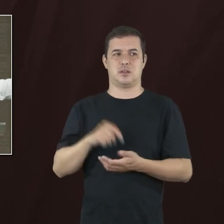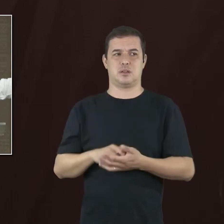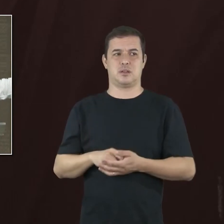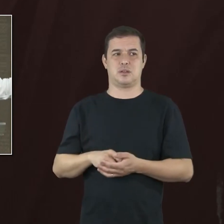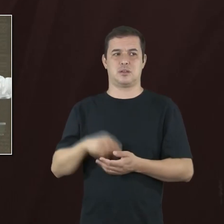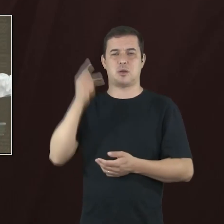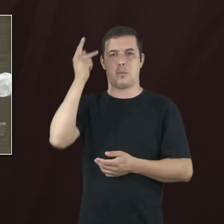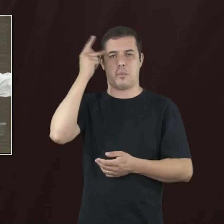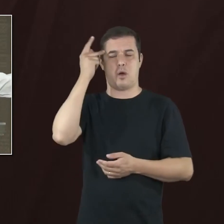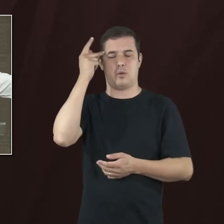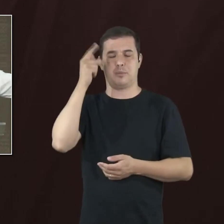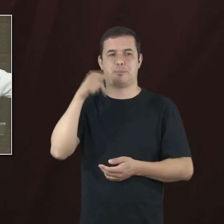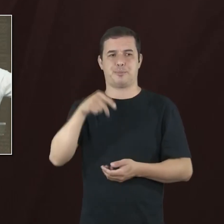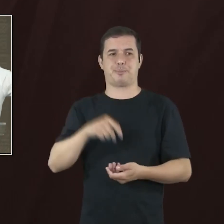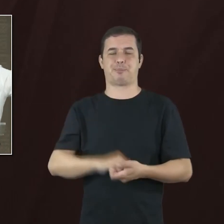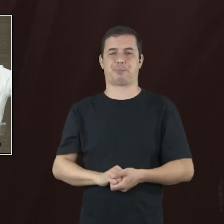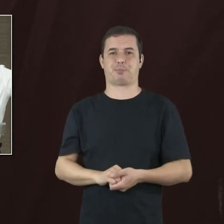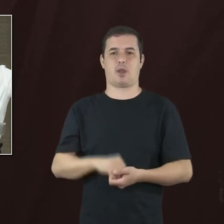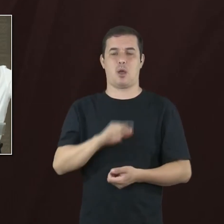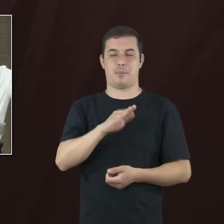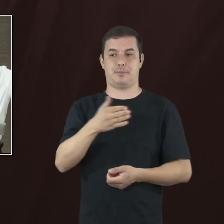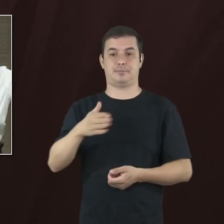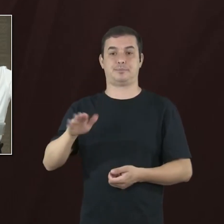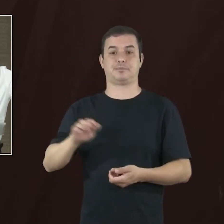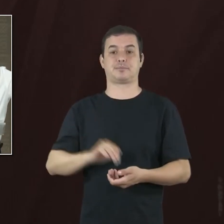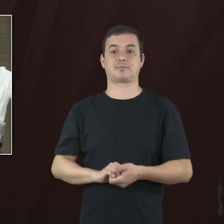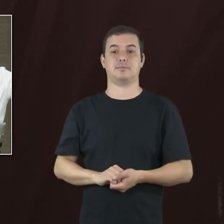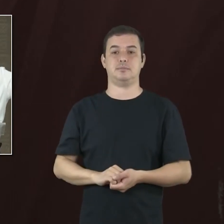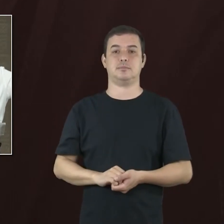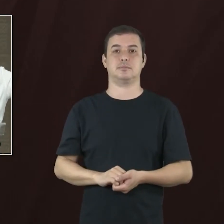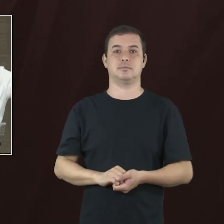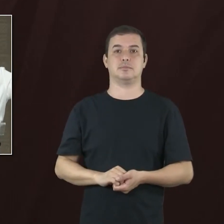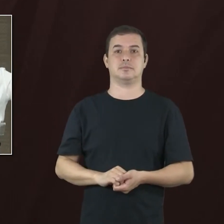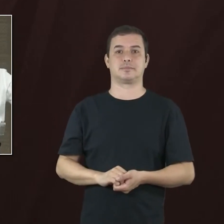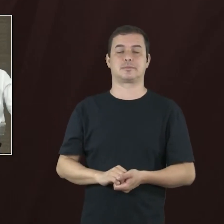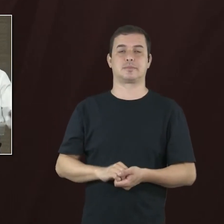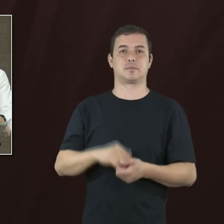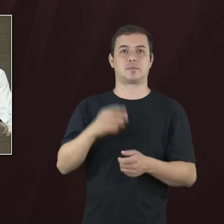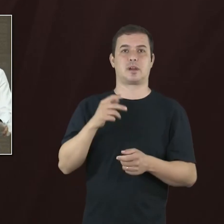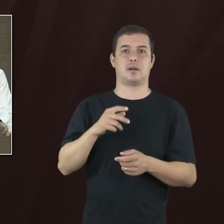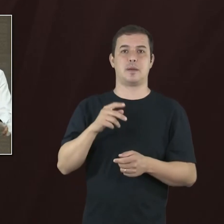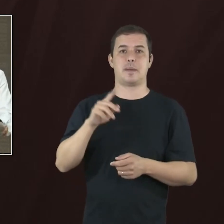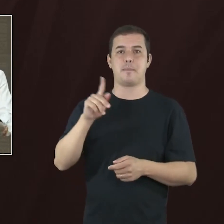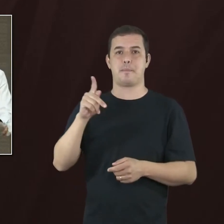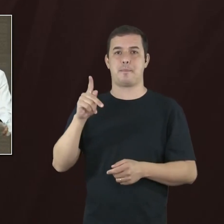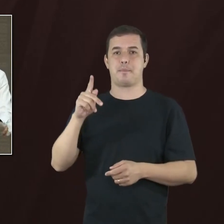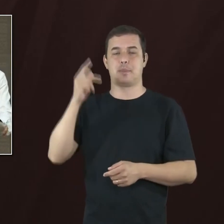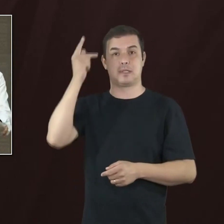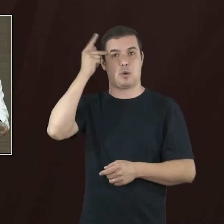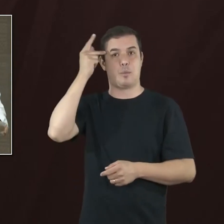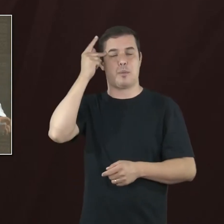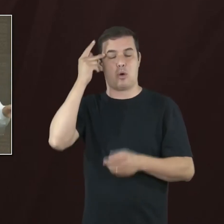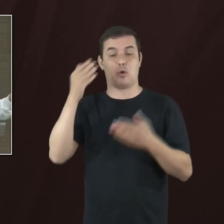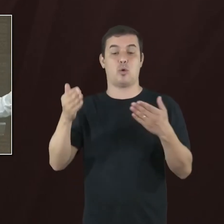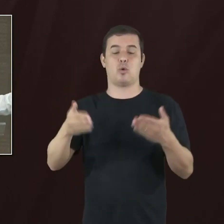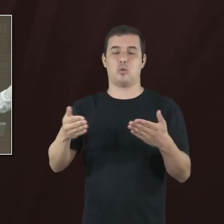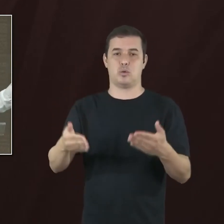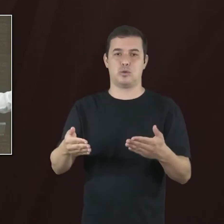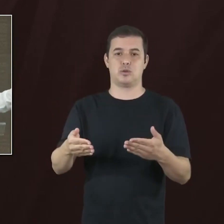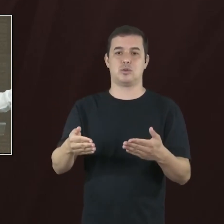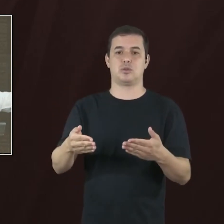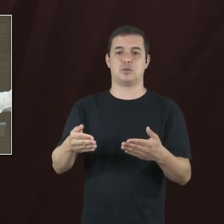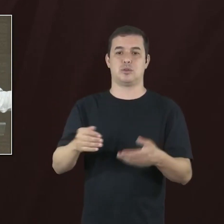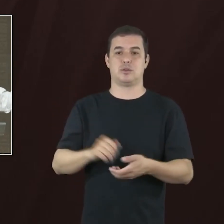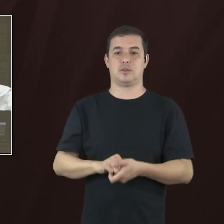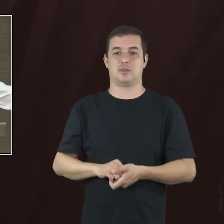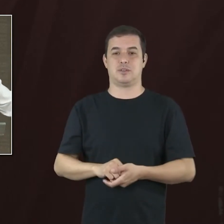alugado uma casa até o bairro onde moro até hoje, em Pinheiros, em São Paulo. Me lembro até hoje, é a Rua